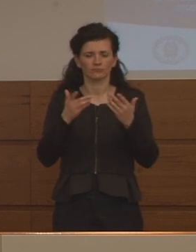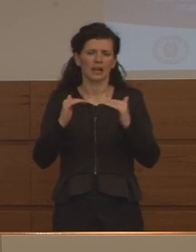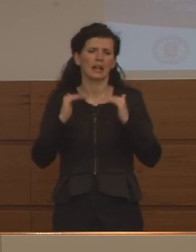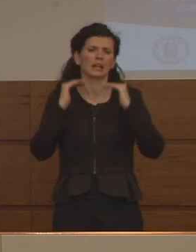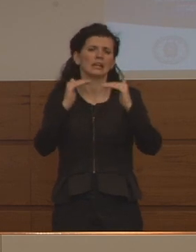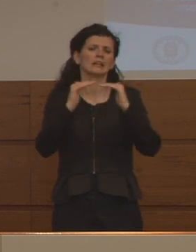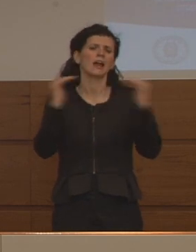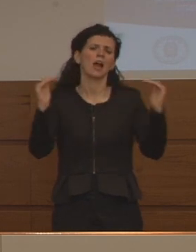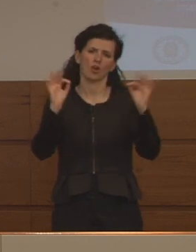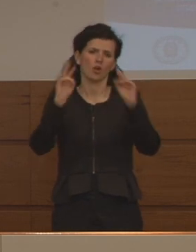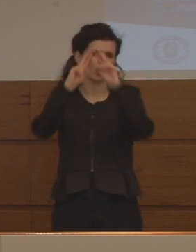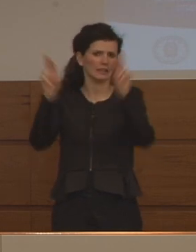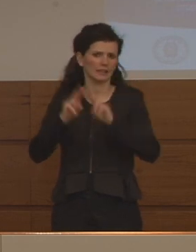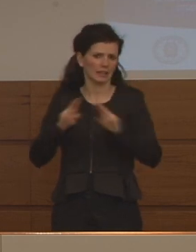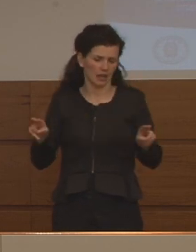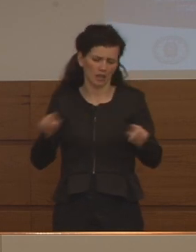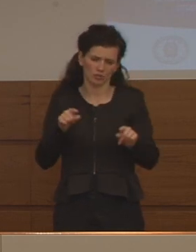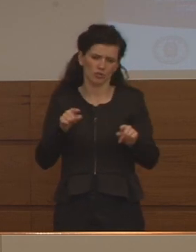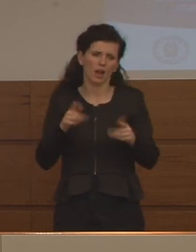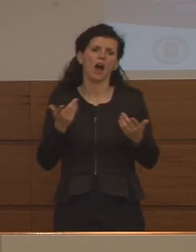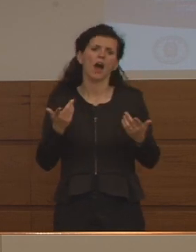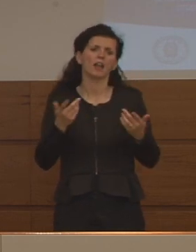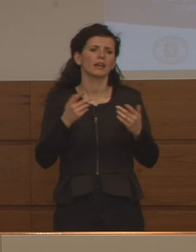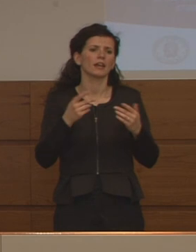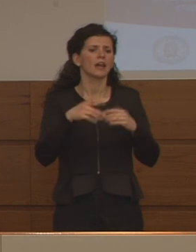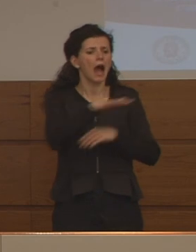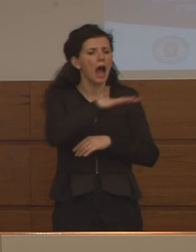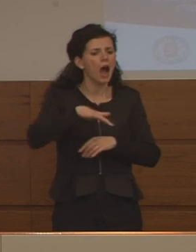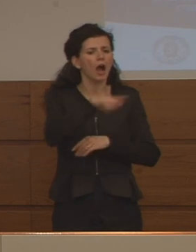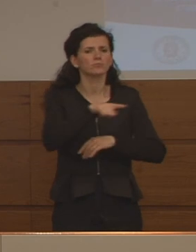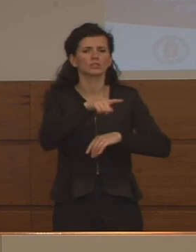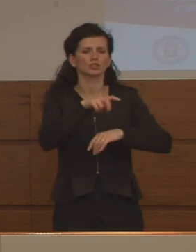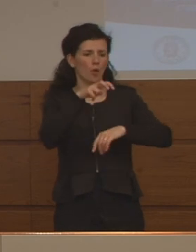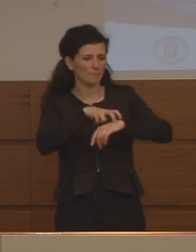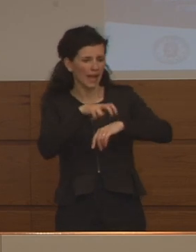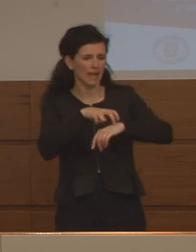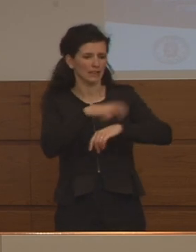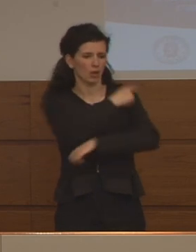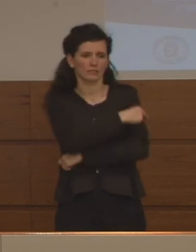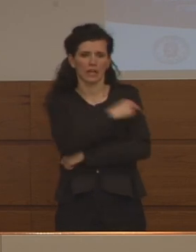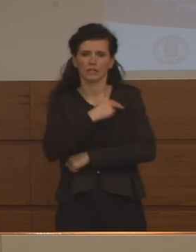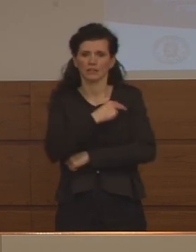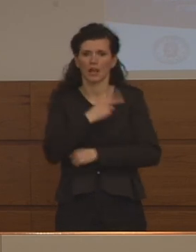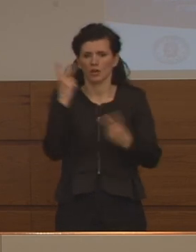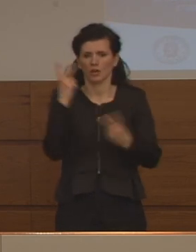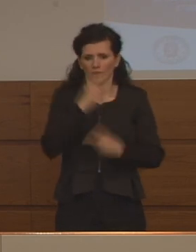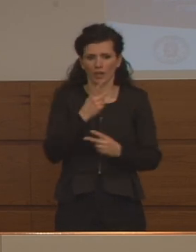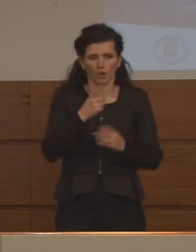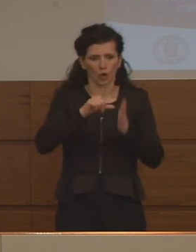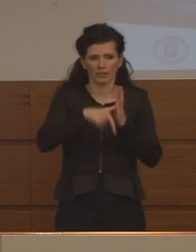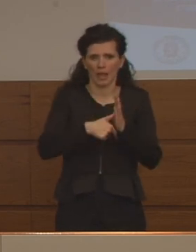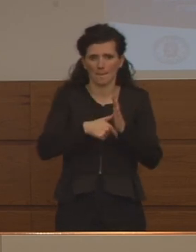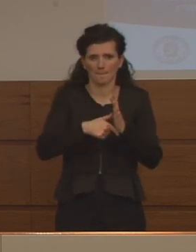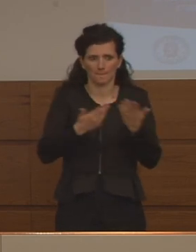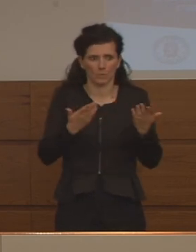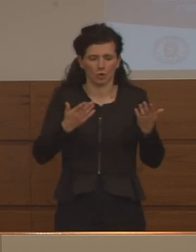quello mitico da un tempo relativamente breve al più diciamo tre mesi e mezzo